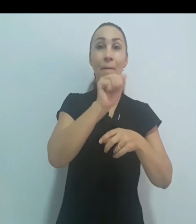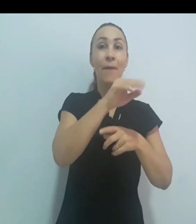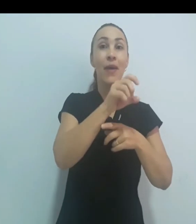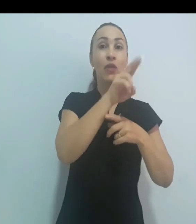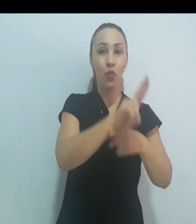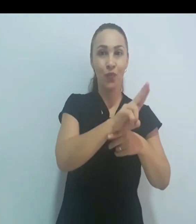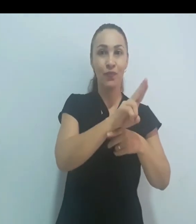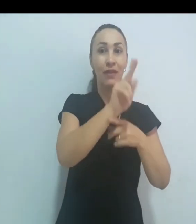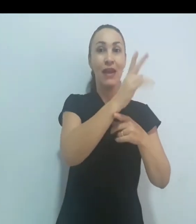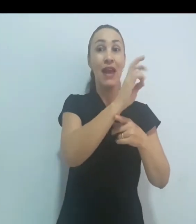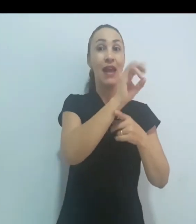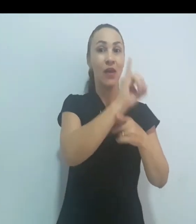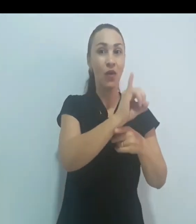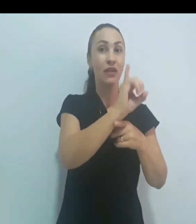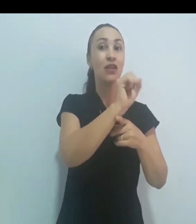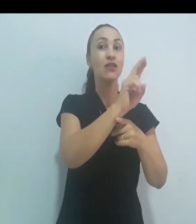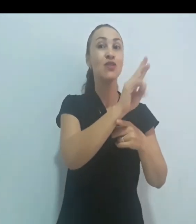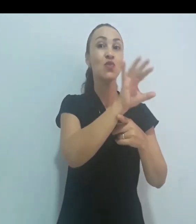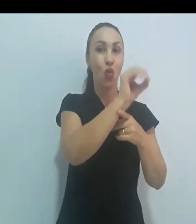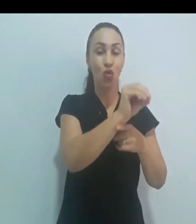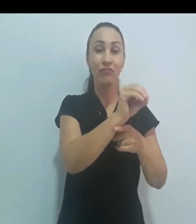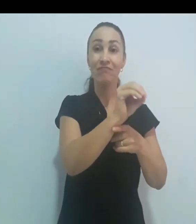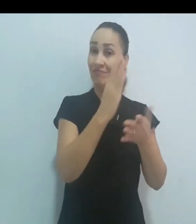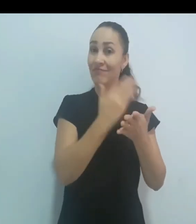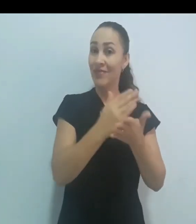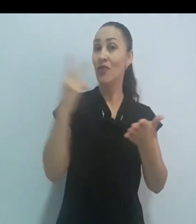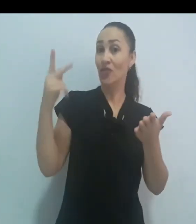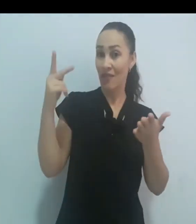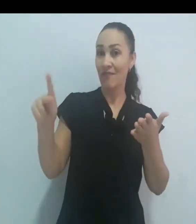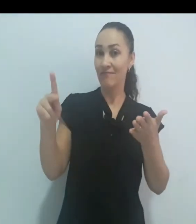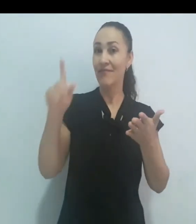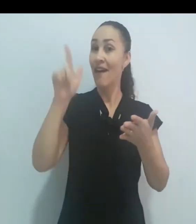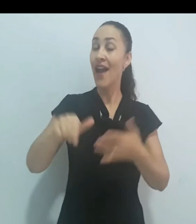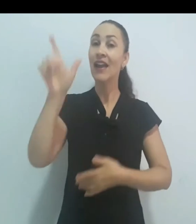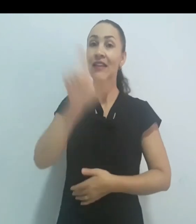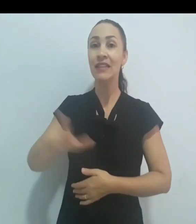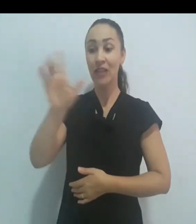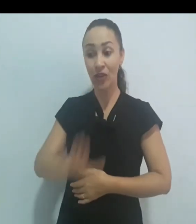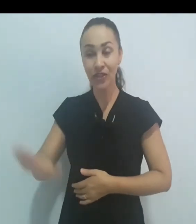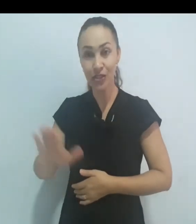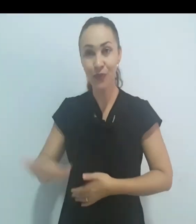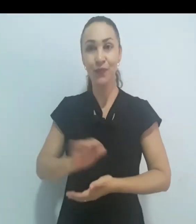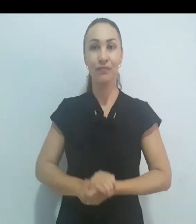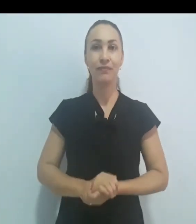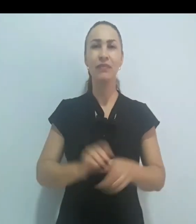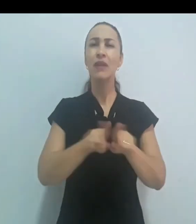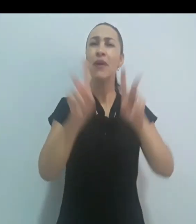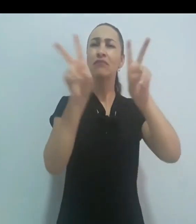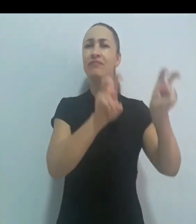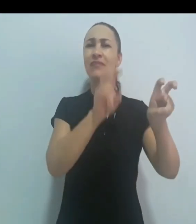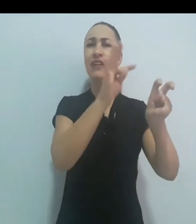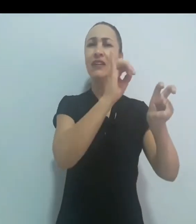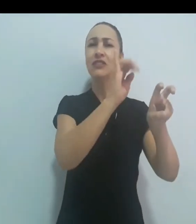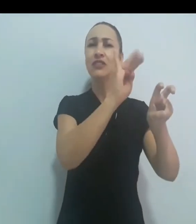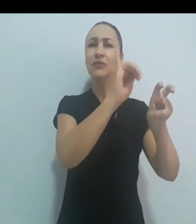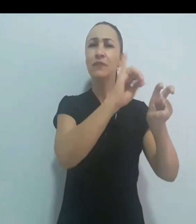chamado Mamadou, o Herói Surdo. E é uma literatura infantil. O Tibijoca, que eu